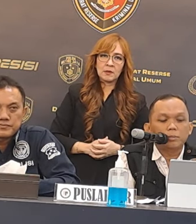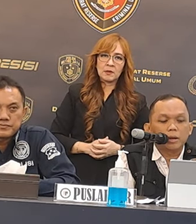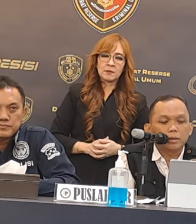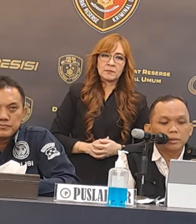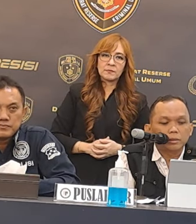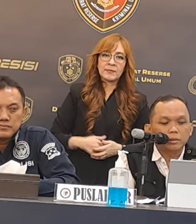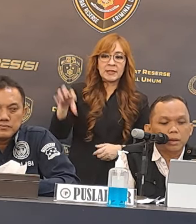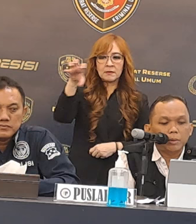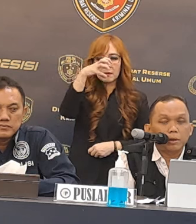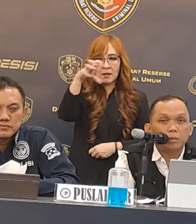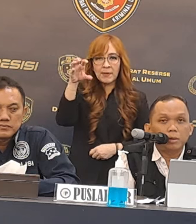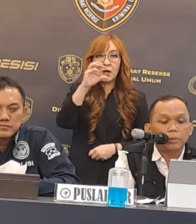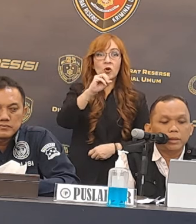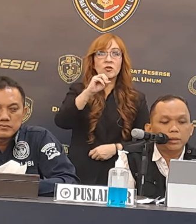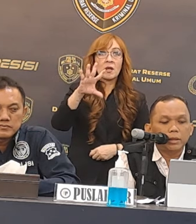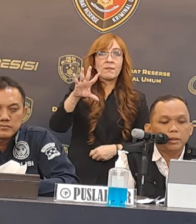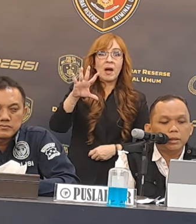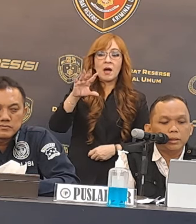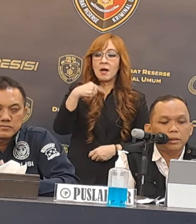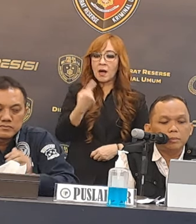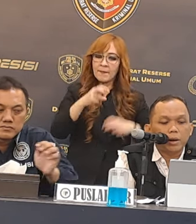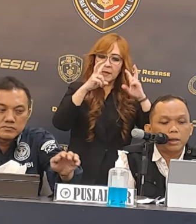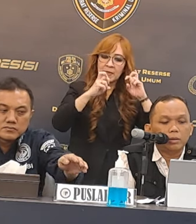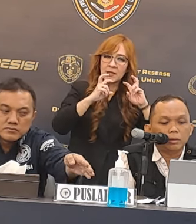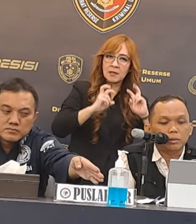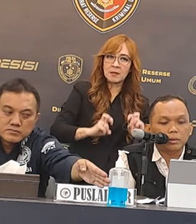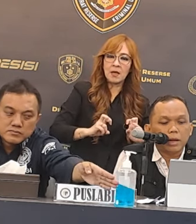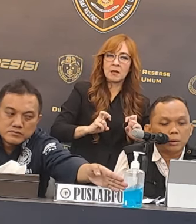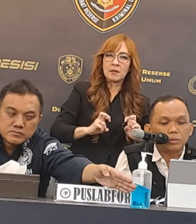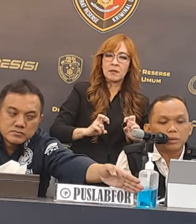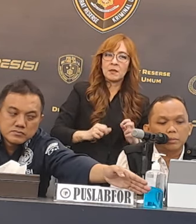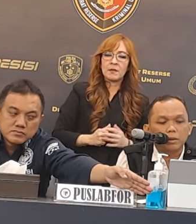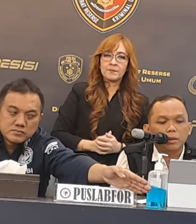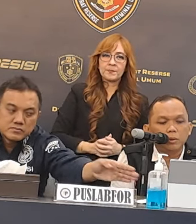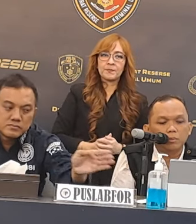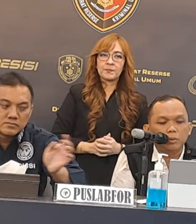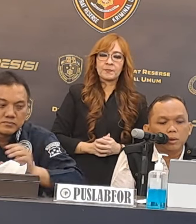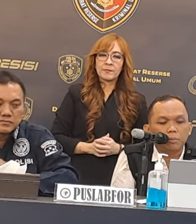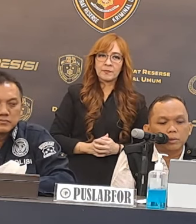kamera 05, juga kami melakukan penelitian di file